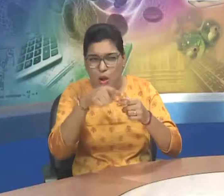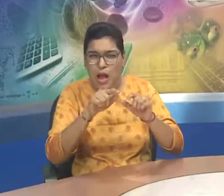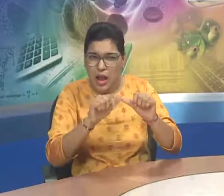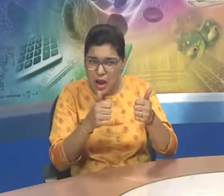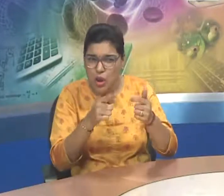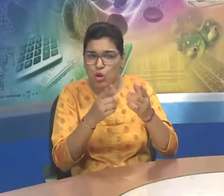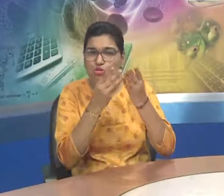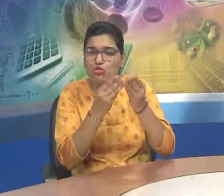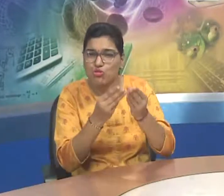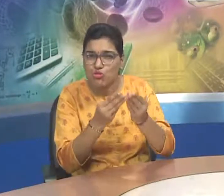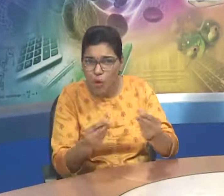since